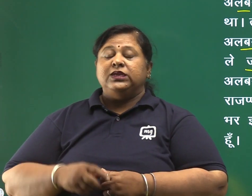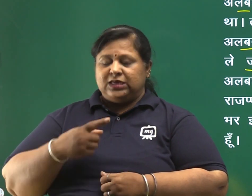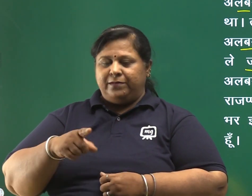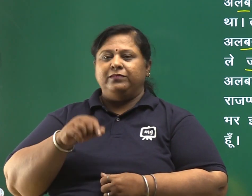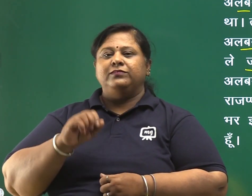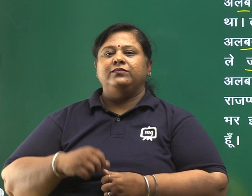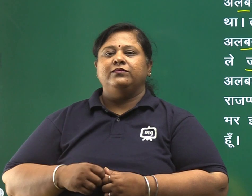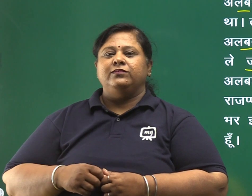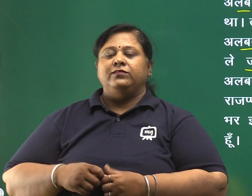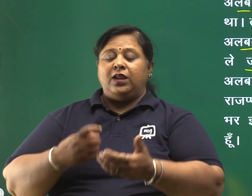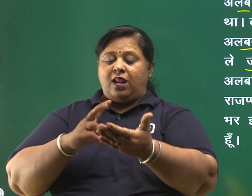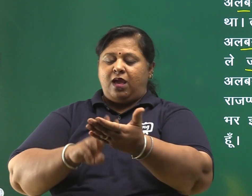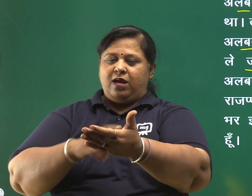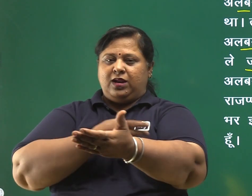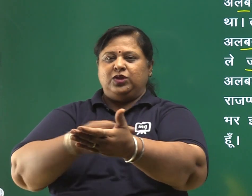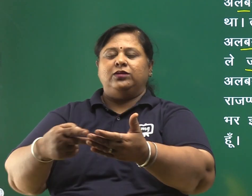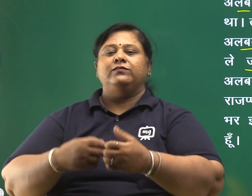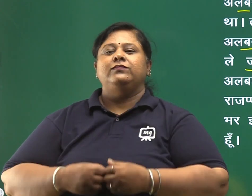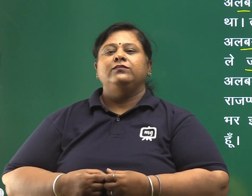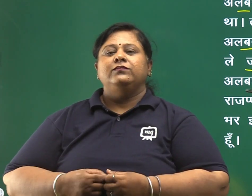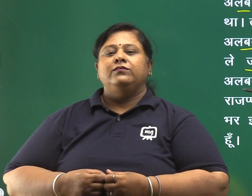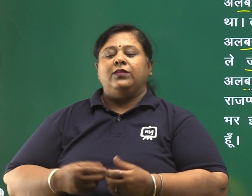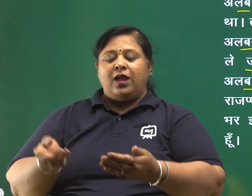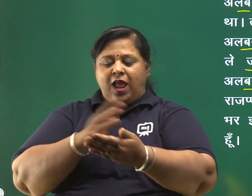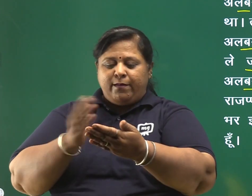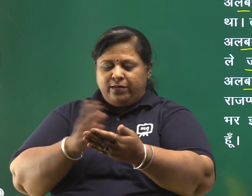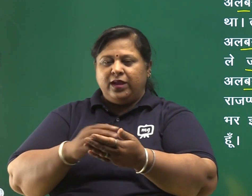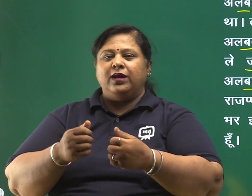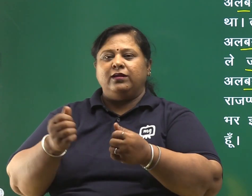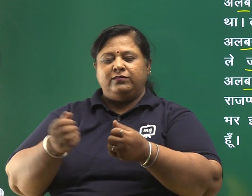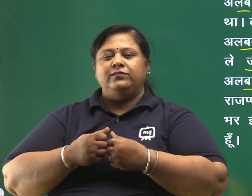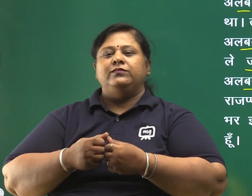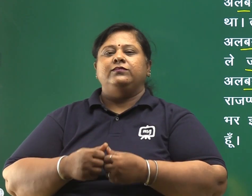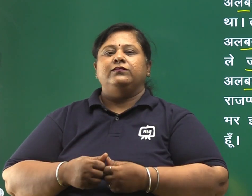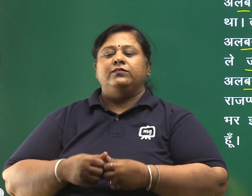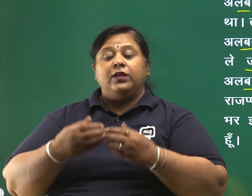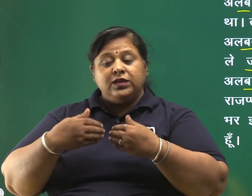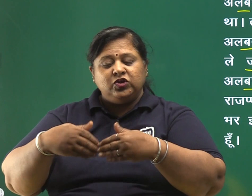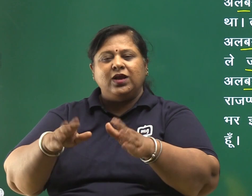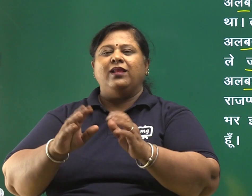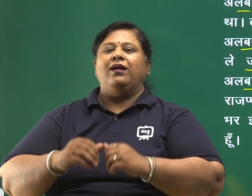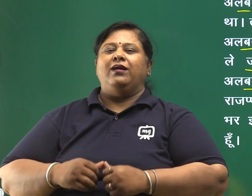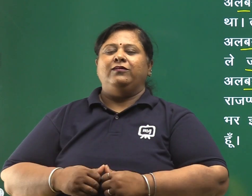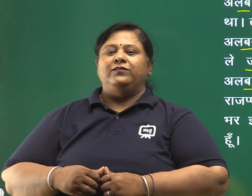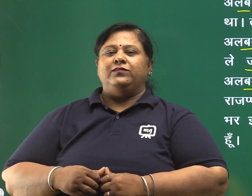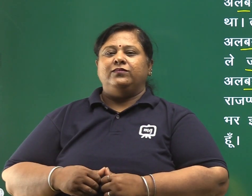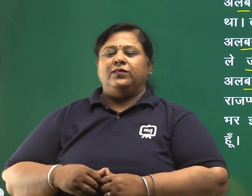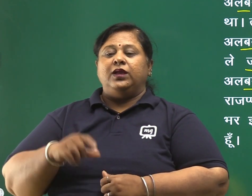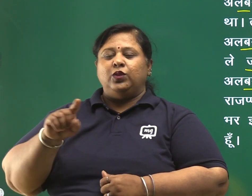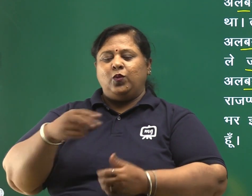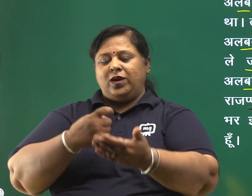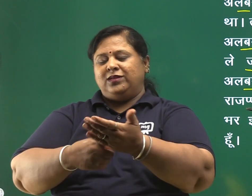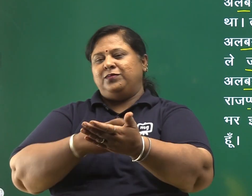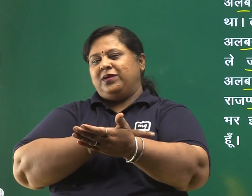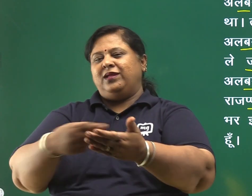जब नागराजन एल्बम लेकर जाने लगा तो